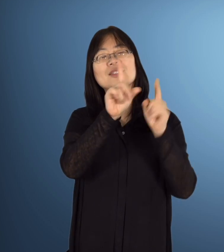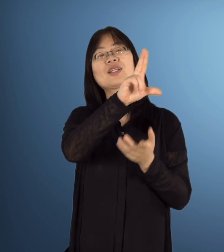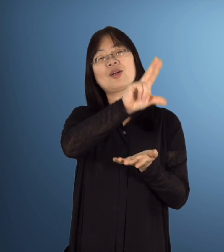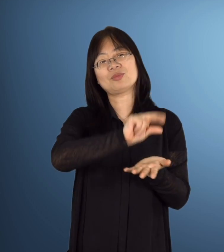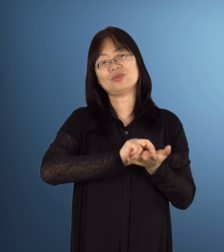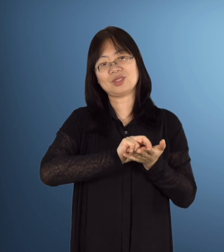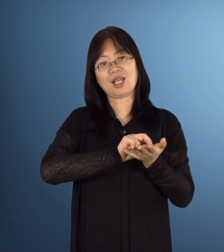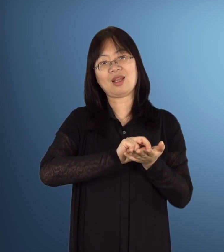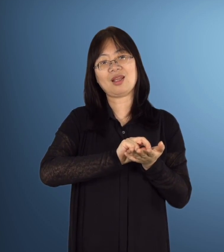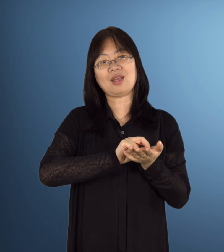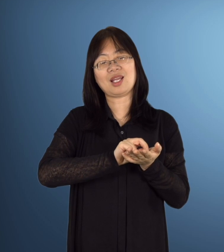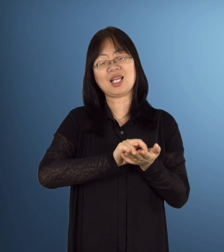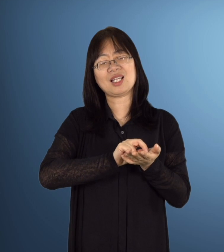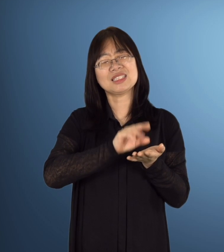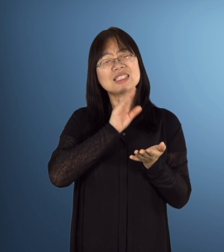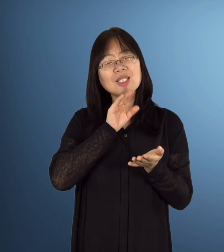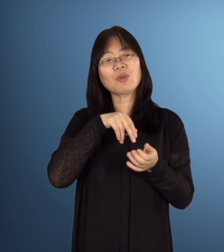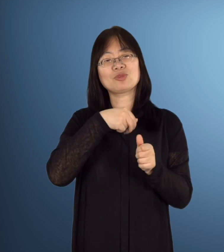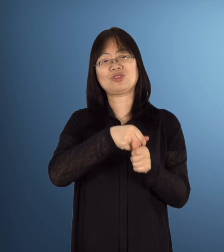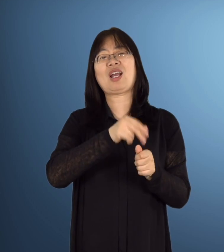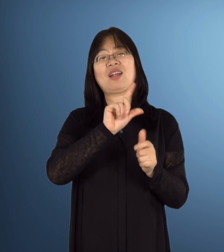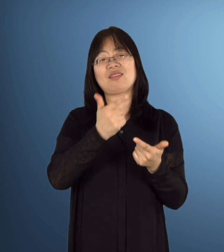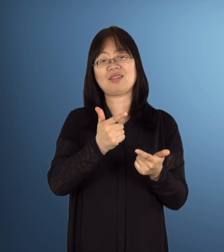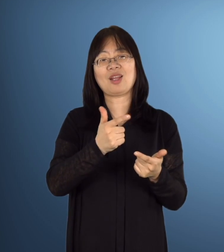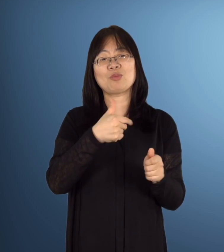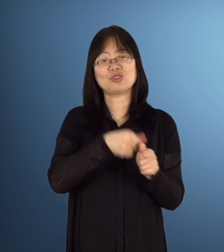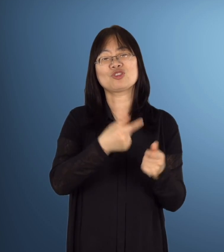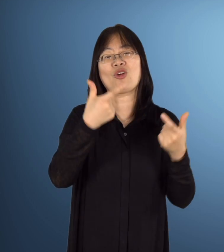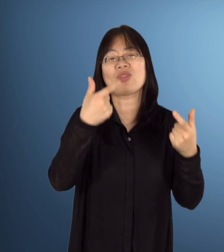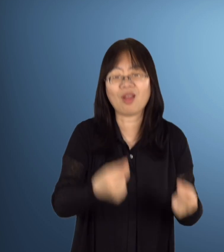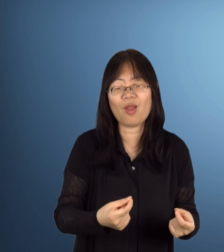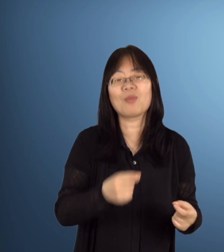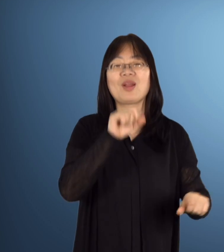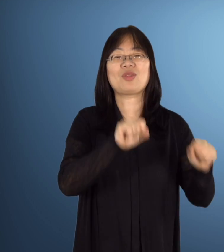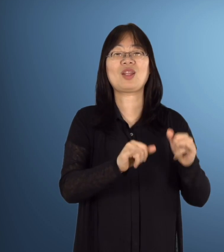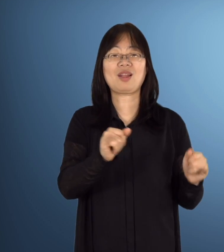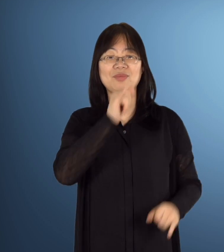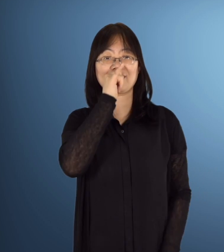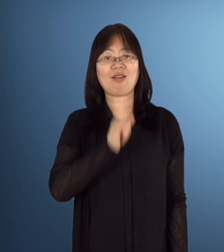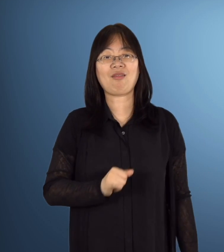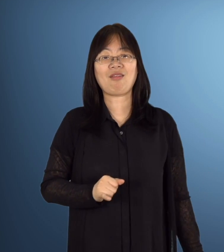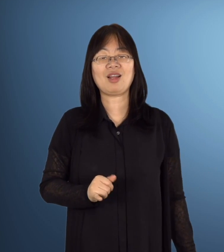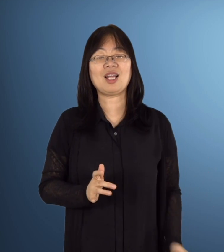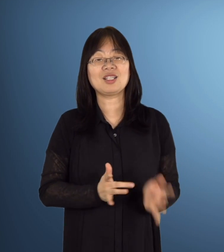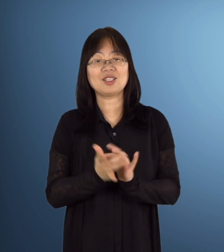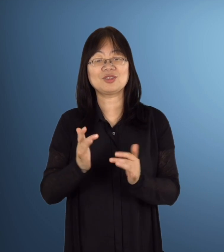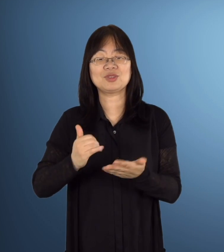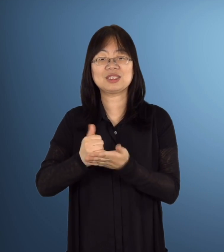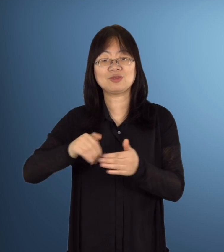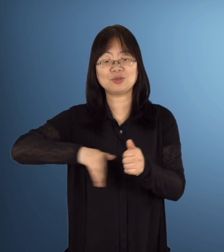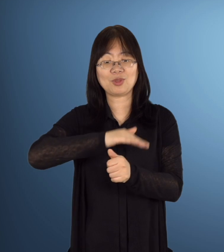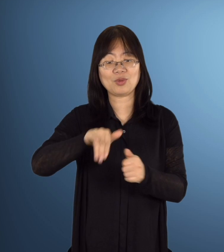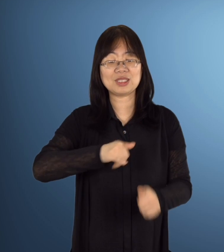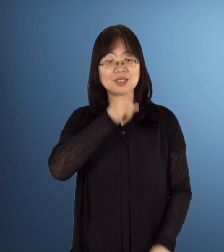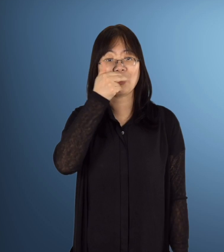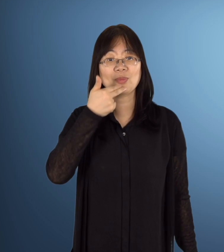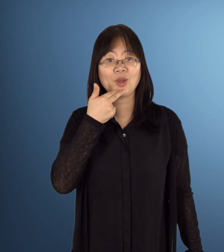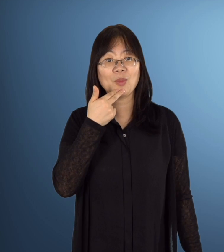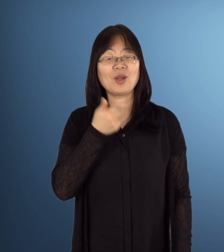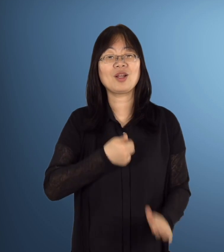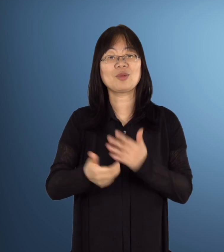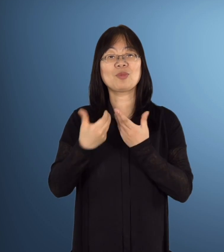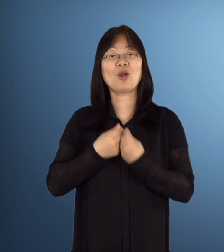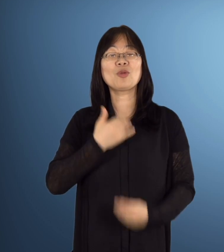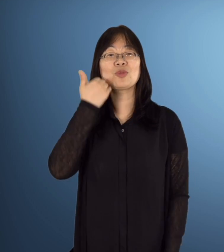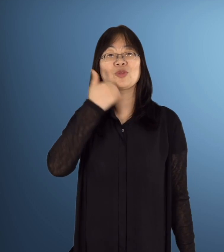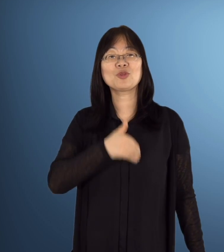거예요. 자, 여러분, 예수님 주변에도 이런 사람들이 있었습니까? 없었습니까? 대표적인